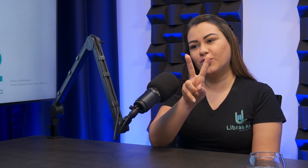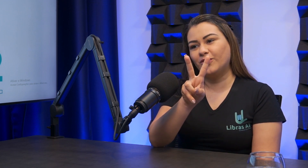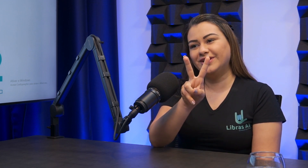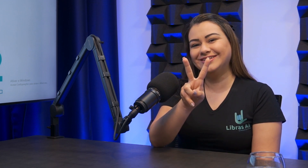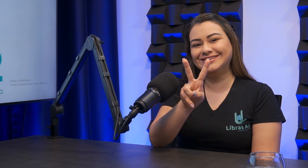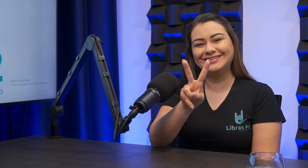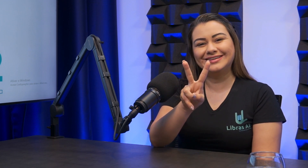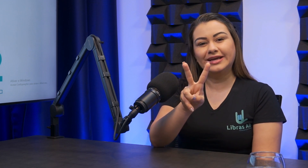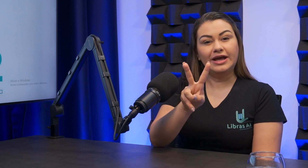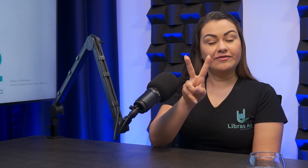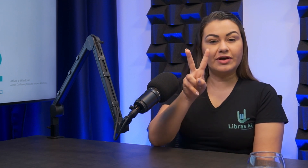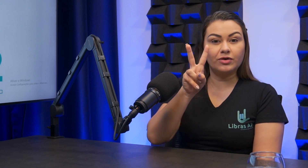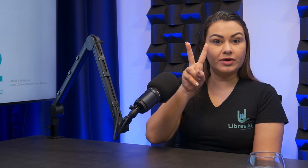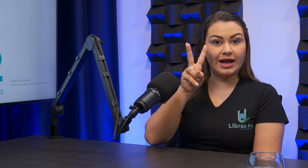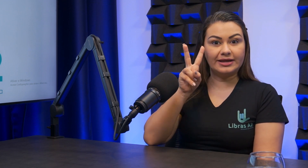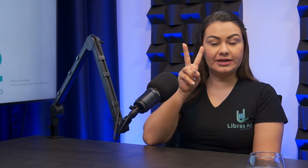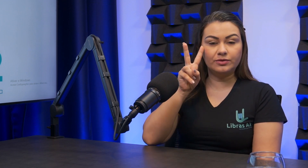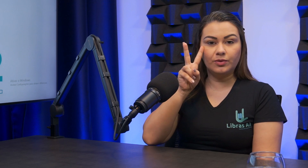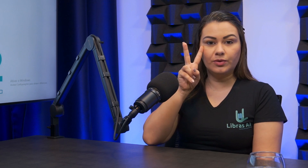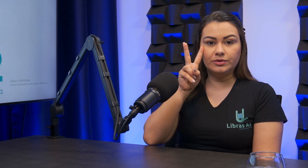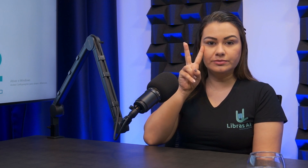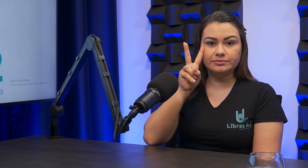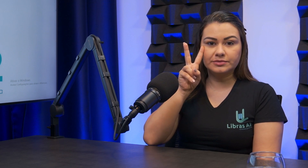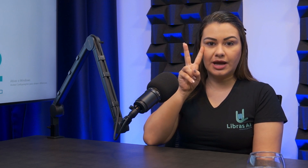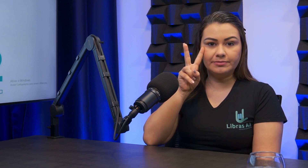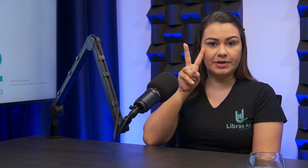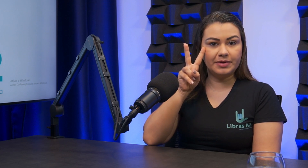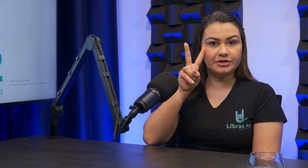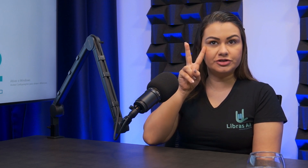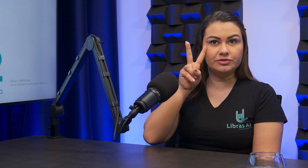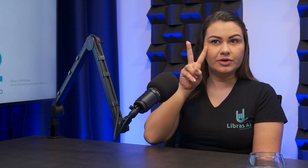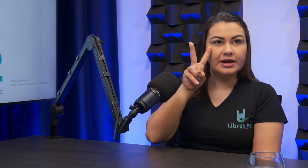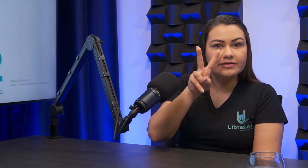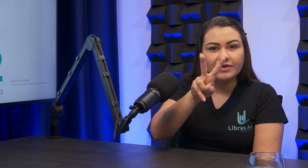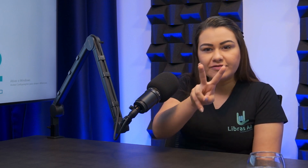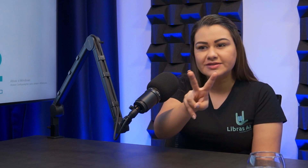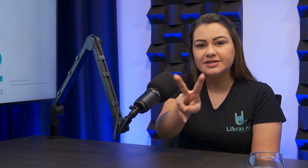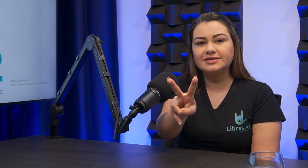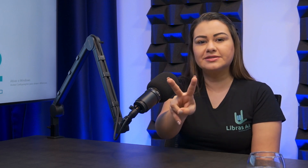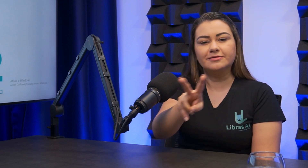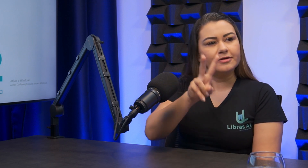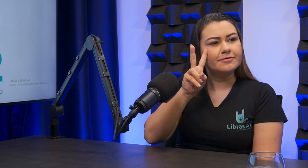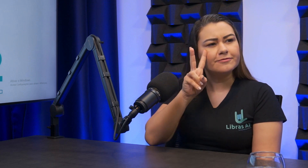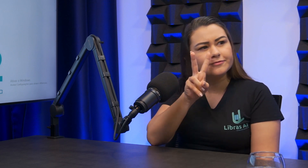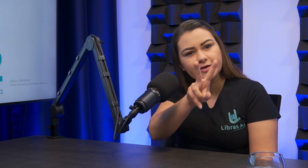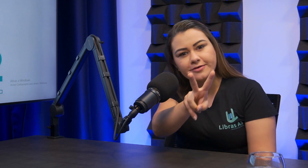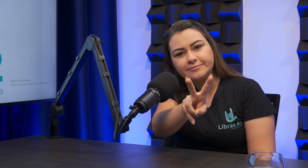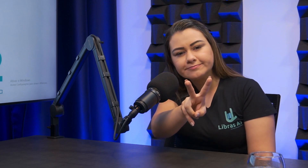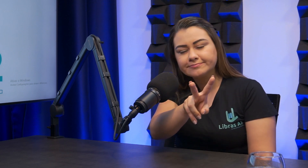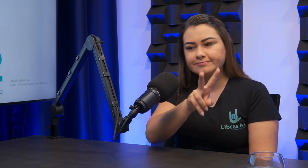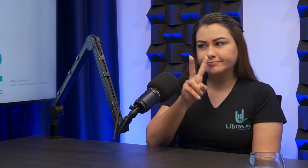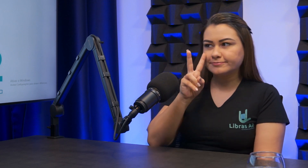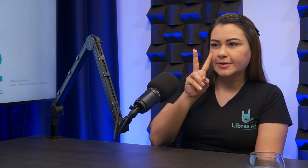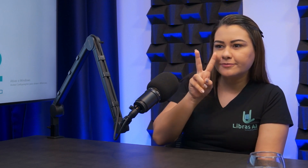vitória. Vai colocar aqui no olho, tá? Bem pertinho. E vai fazer assim. Ver. Ver.